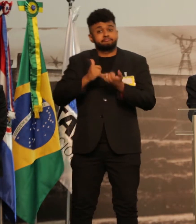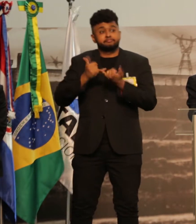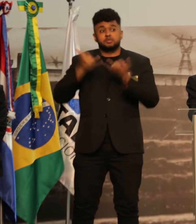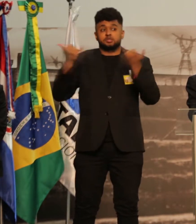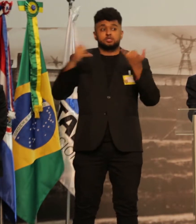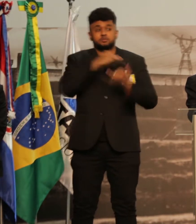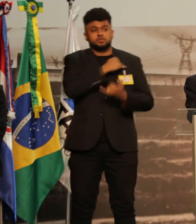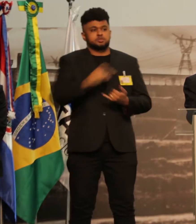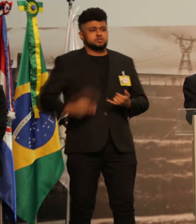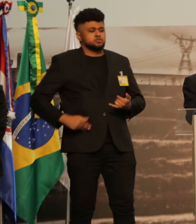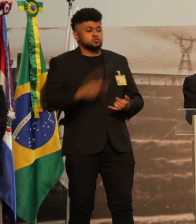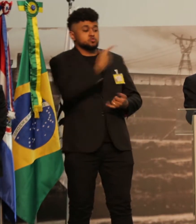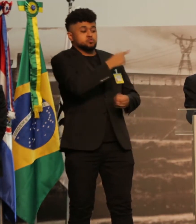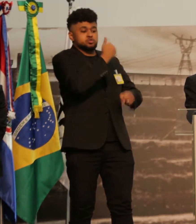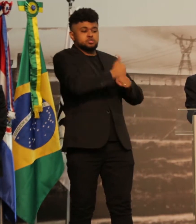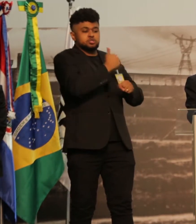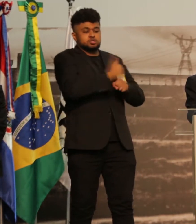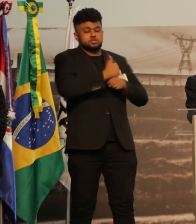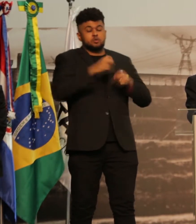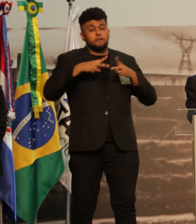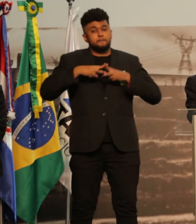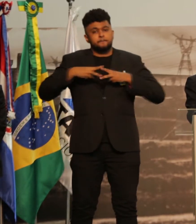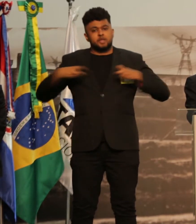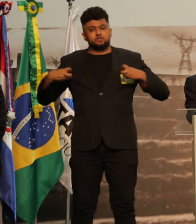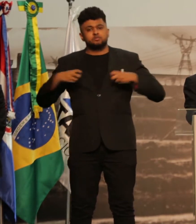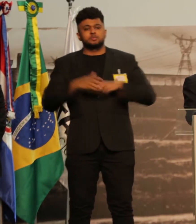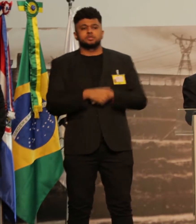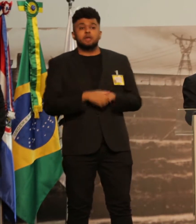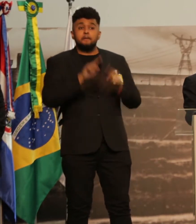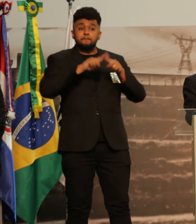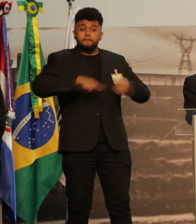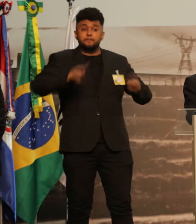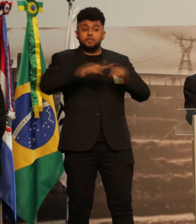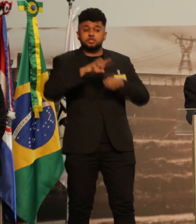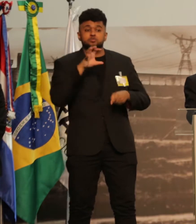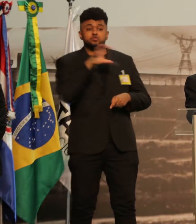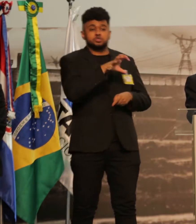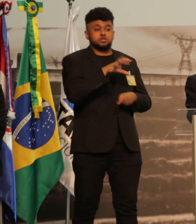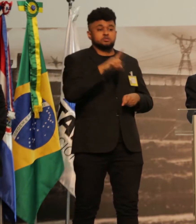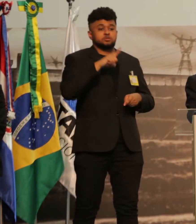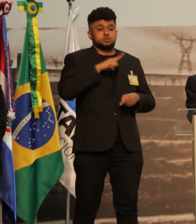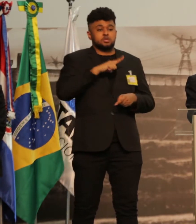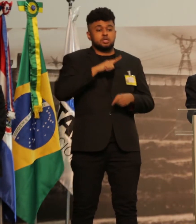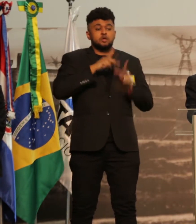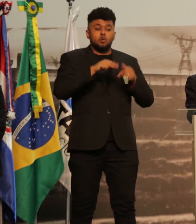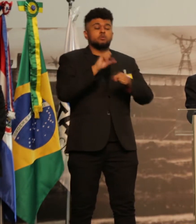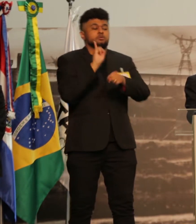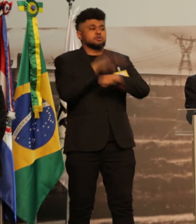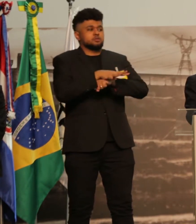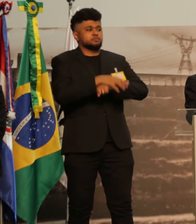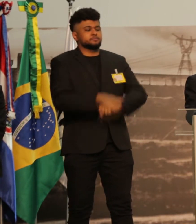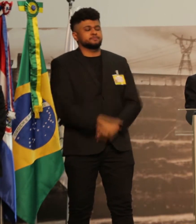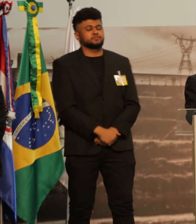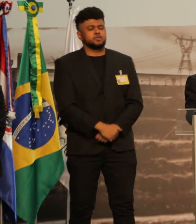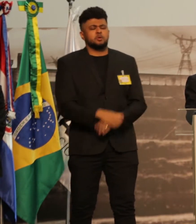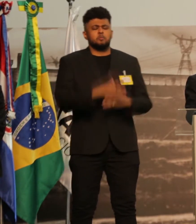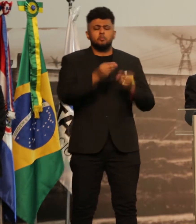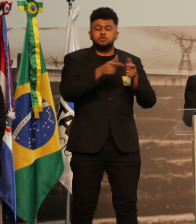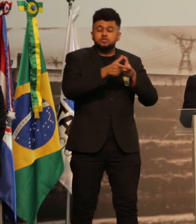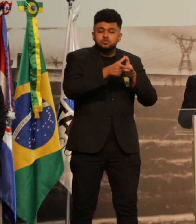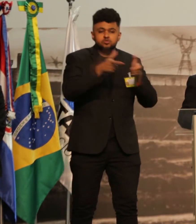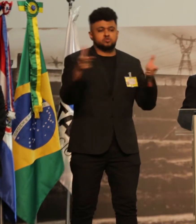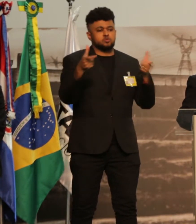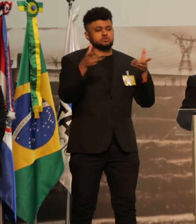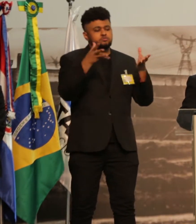Energia em sua gestão na Petrobras. Da mesma forma com que contou em Itaipu. Muita